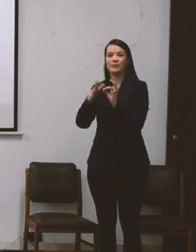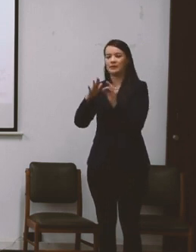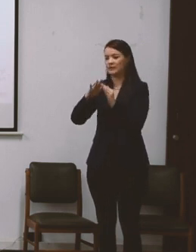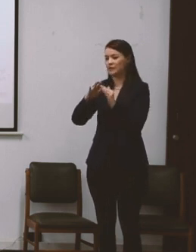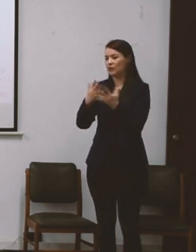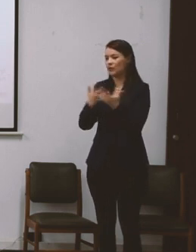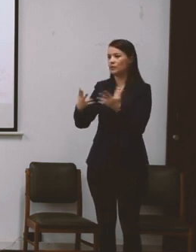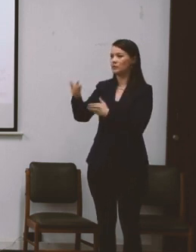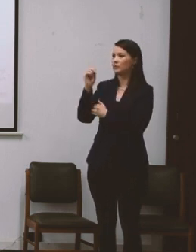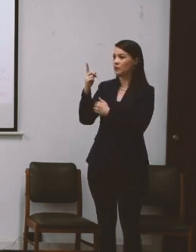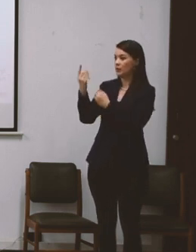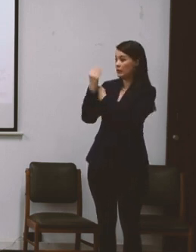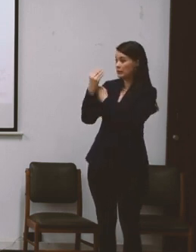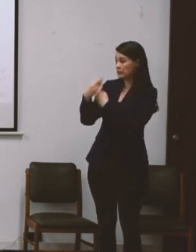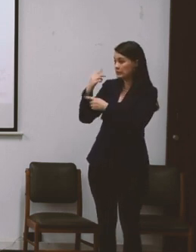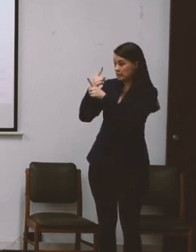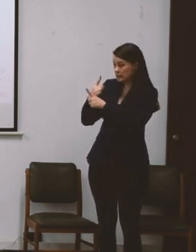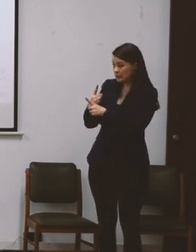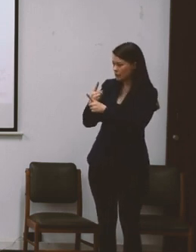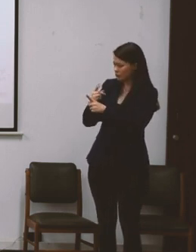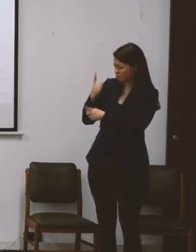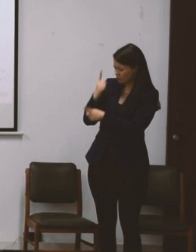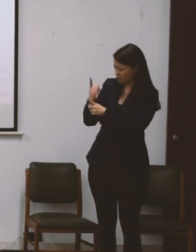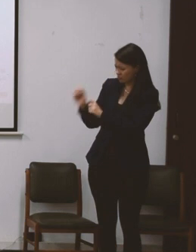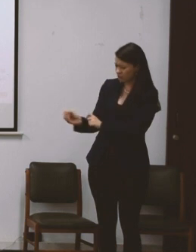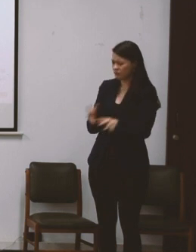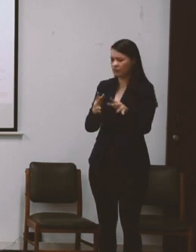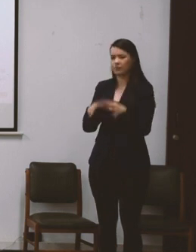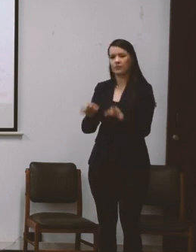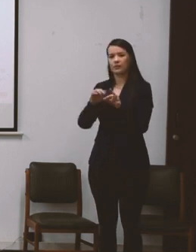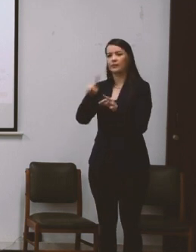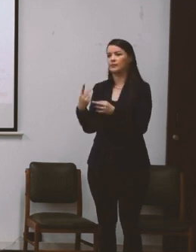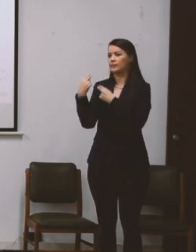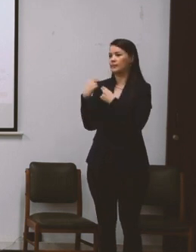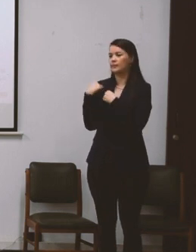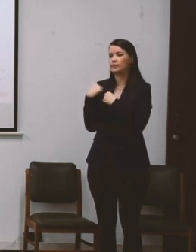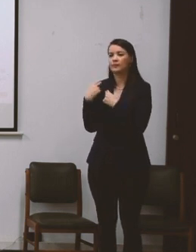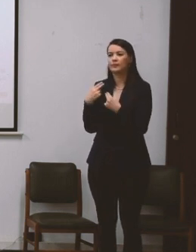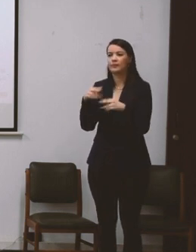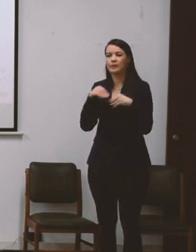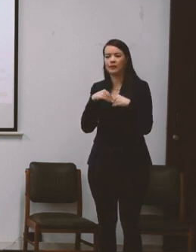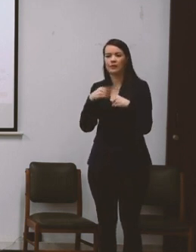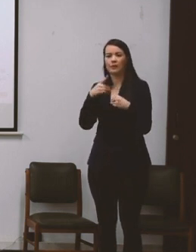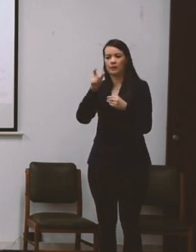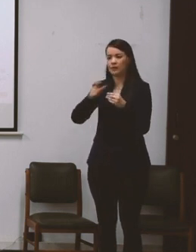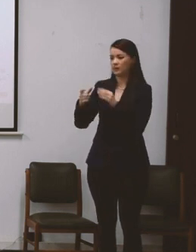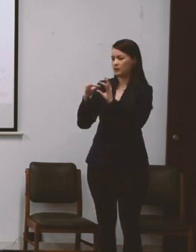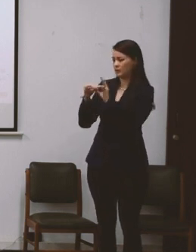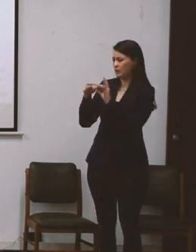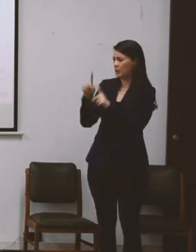superficialidad de lo políticamente correcto en aras de abrirse y asumir que lidiar con otros no siempre resulta una cuestión